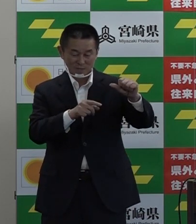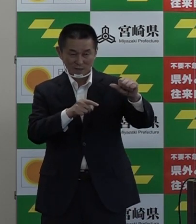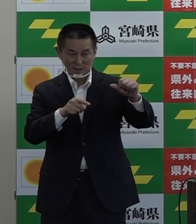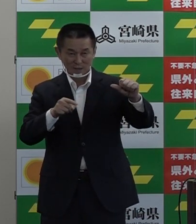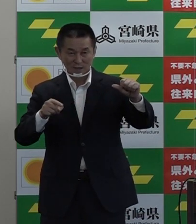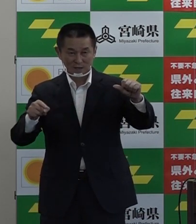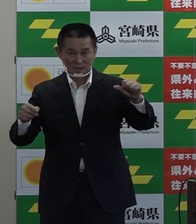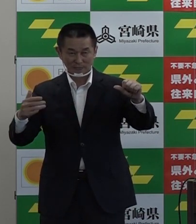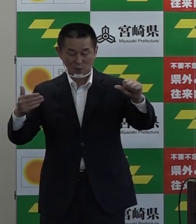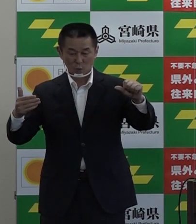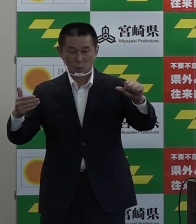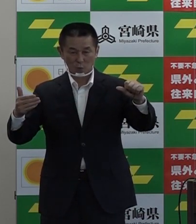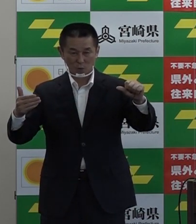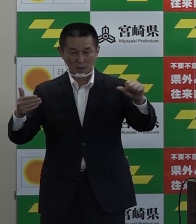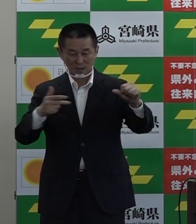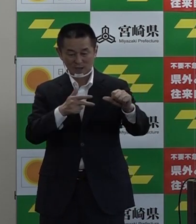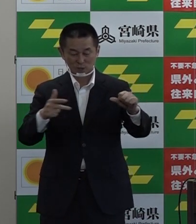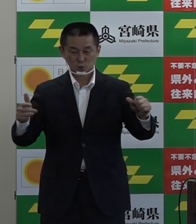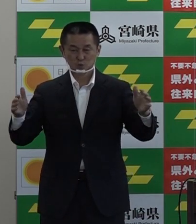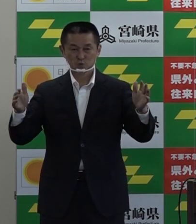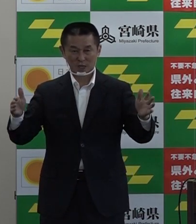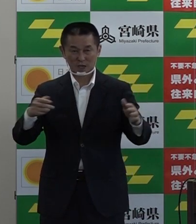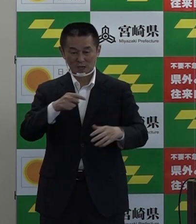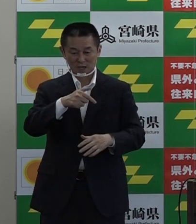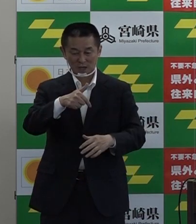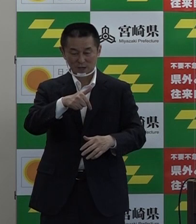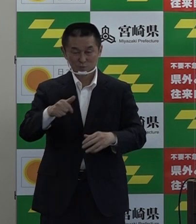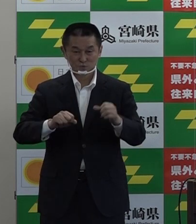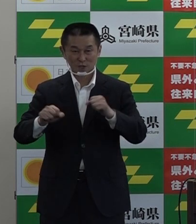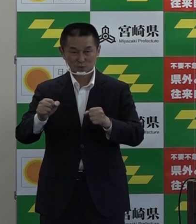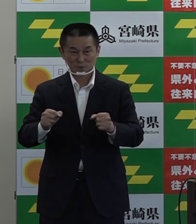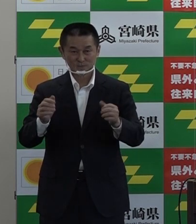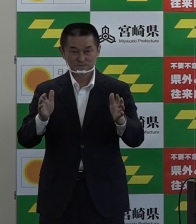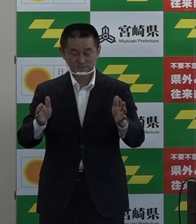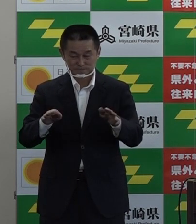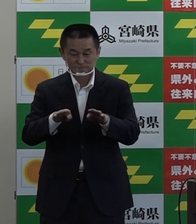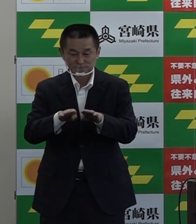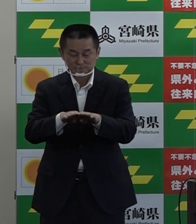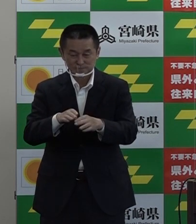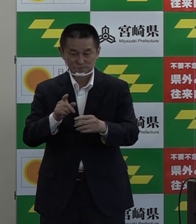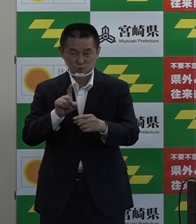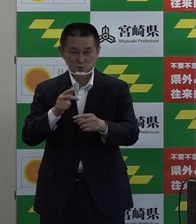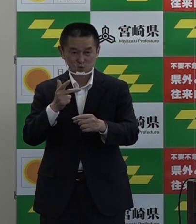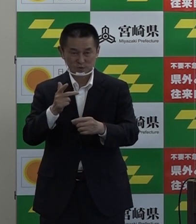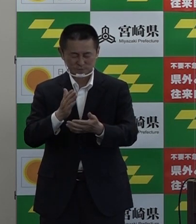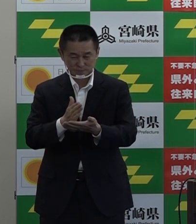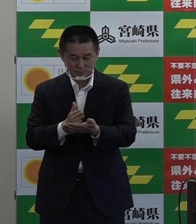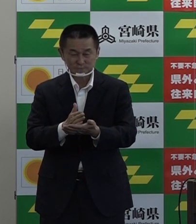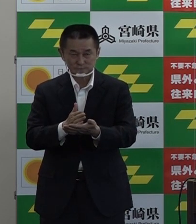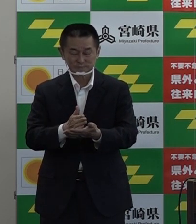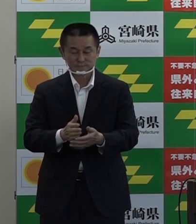ね、9日まで1週間、部活動を中止といただく予定にしております。